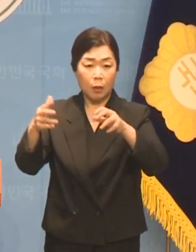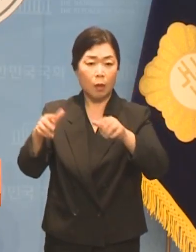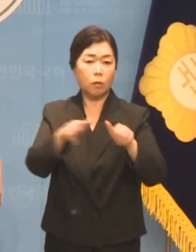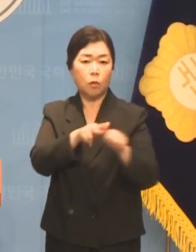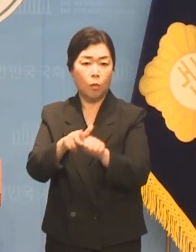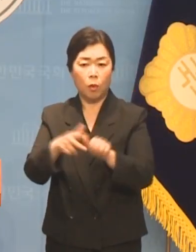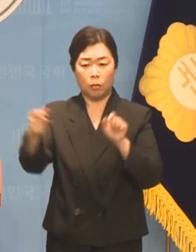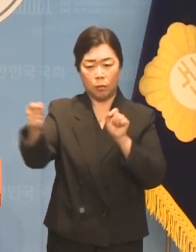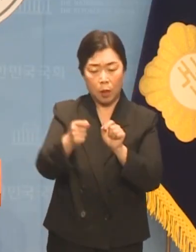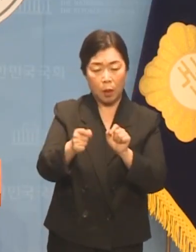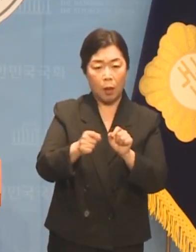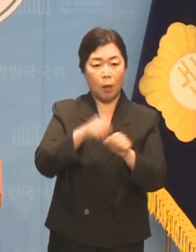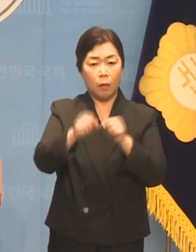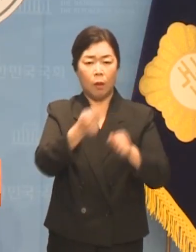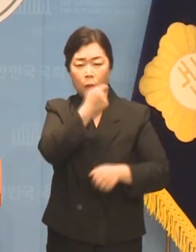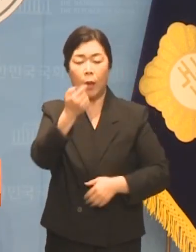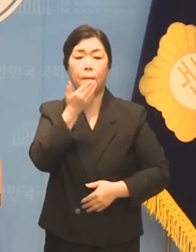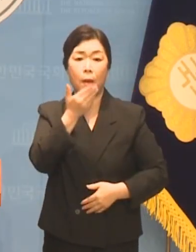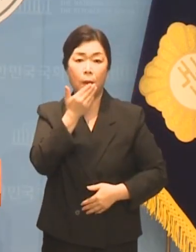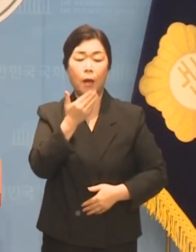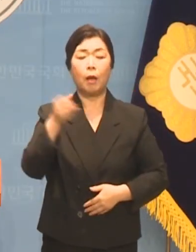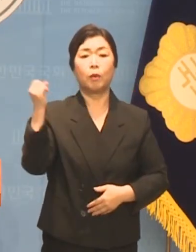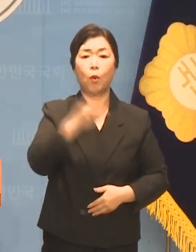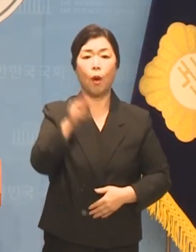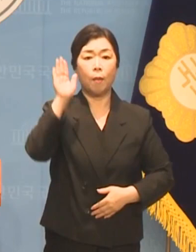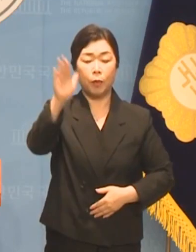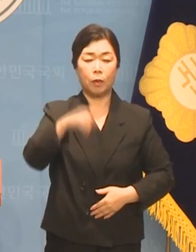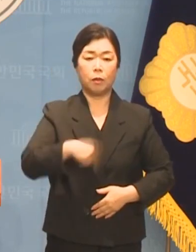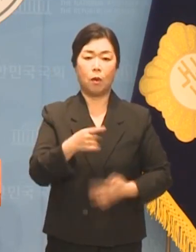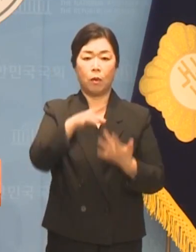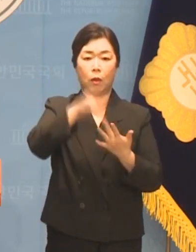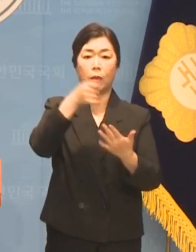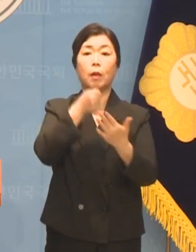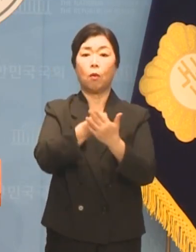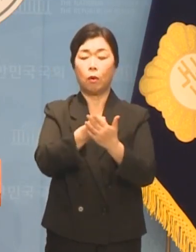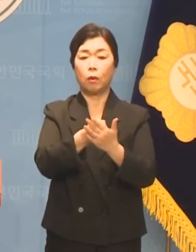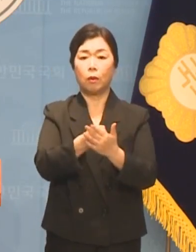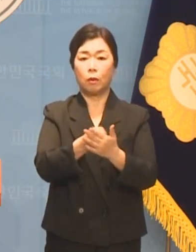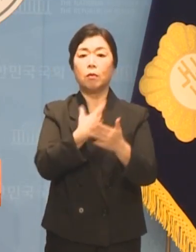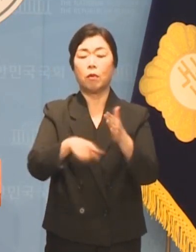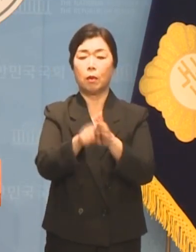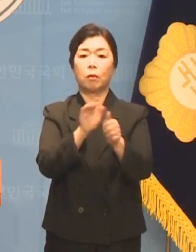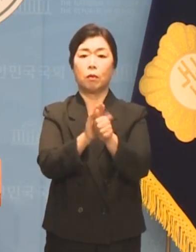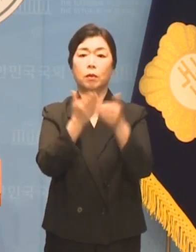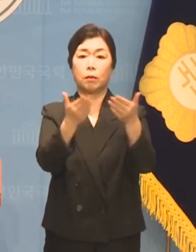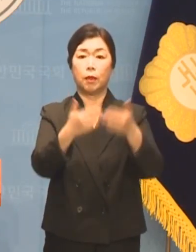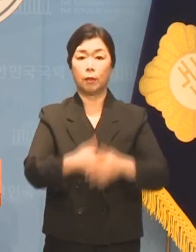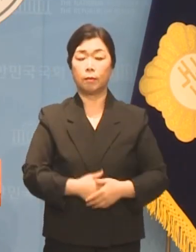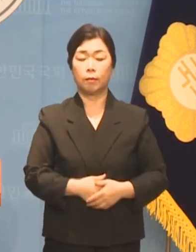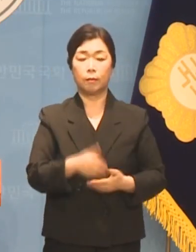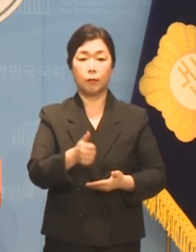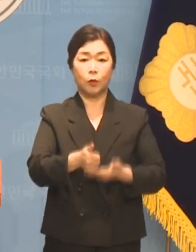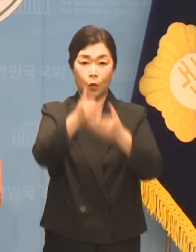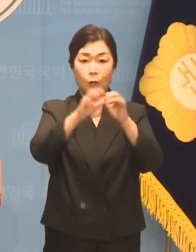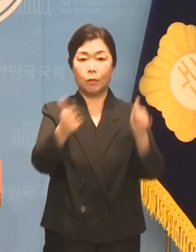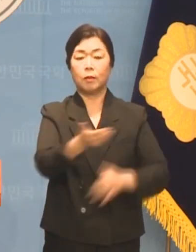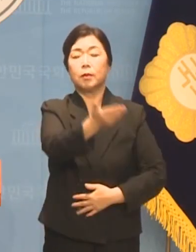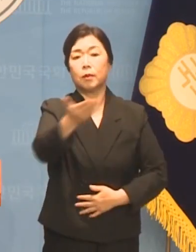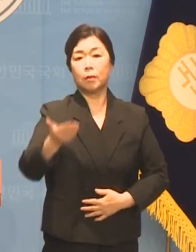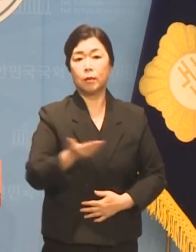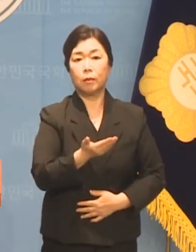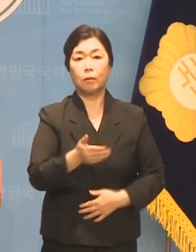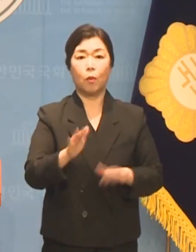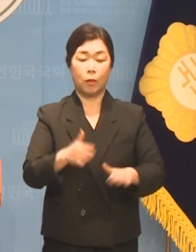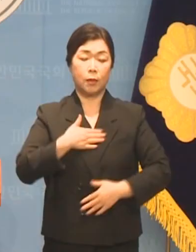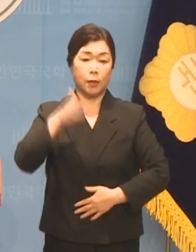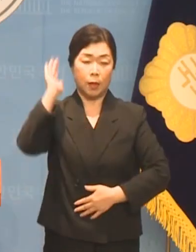접근하고 스스로 미래를 선택할 수 있도록 돕겠습니다. 존경하는 국민 여러분, 오늘